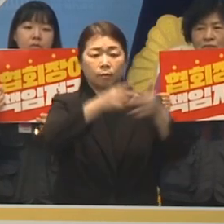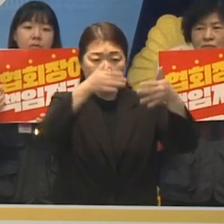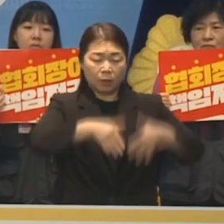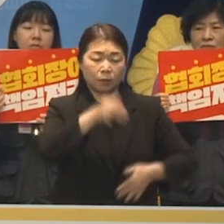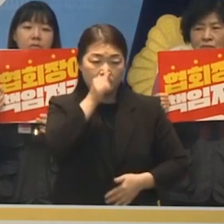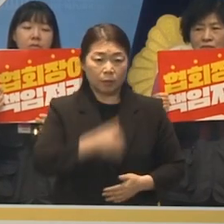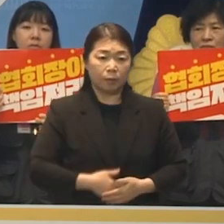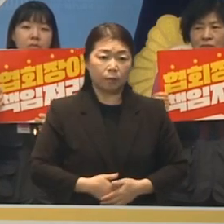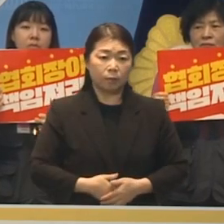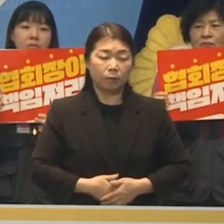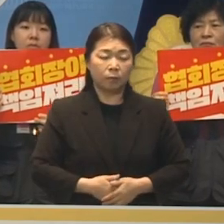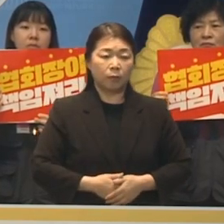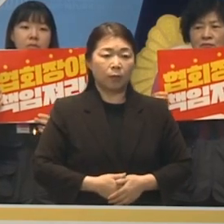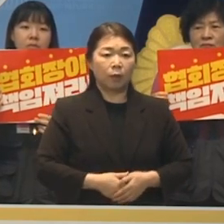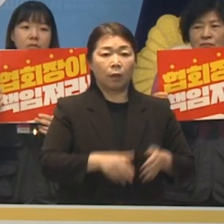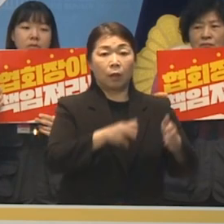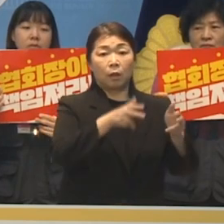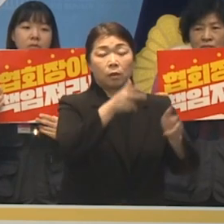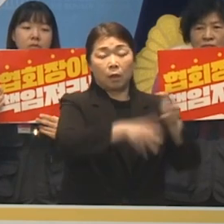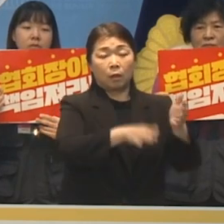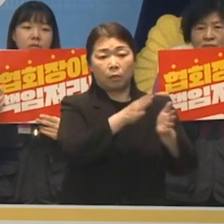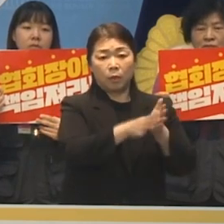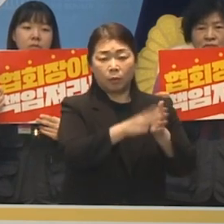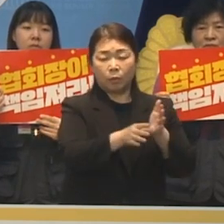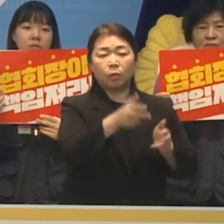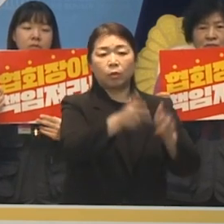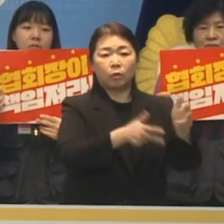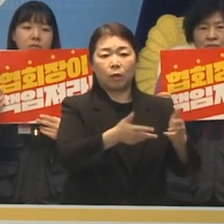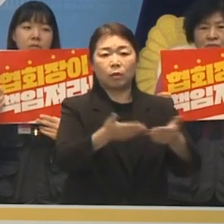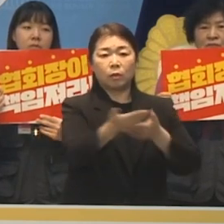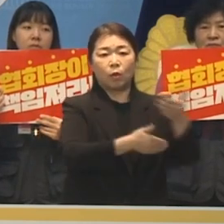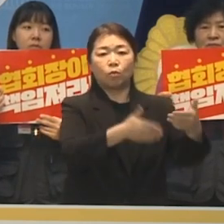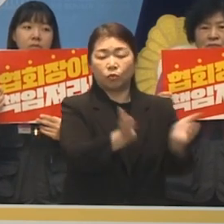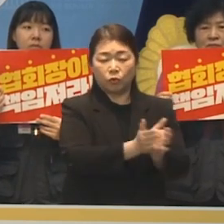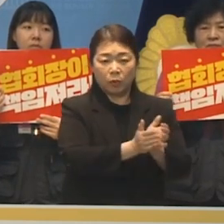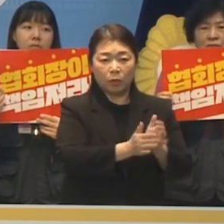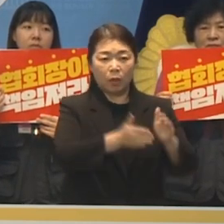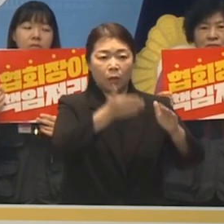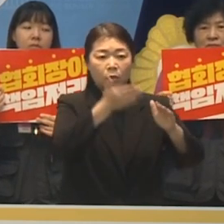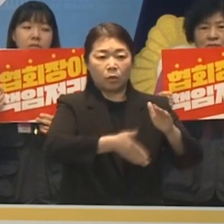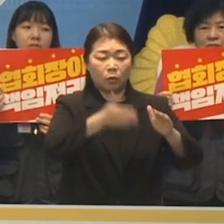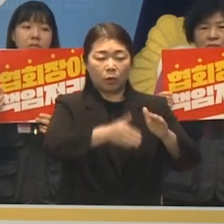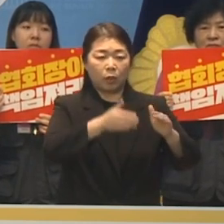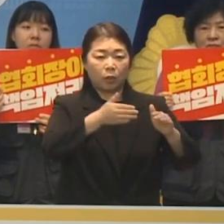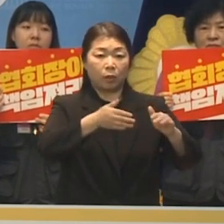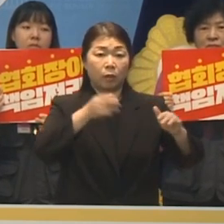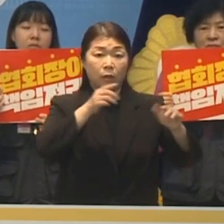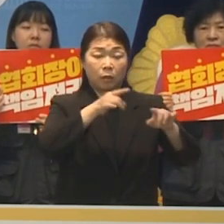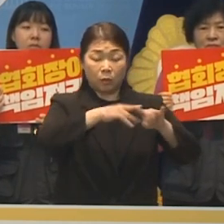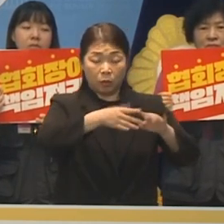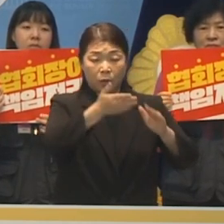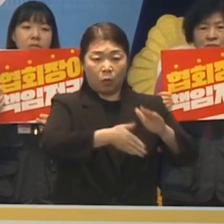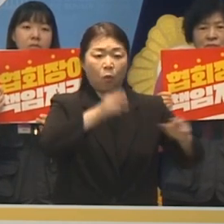산업통상자원부에 한 전기공사업 유일의 법정 단체다. 협회는